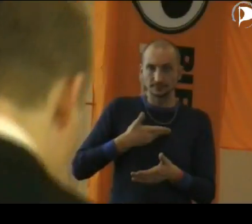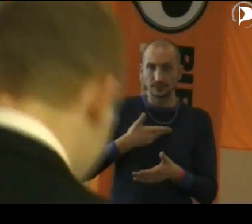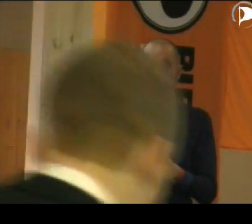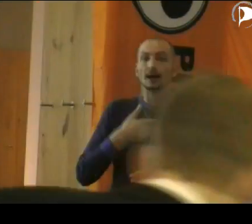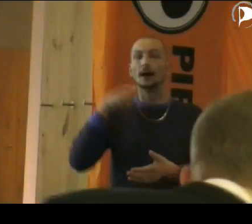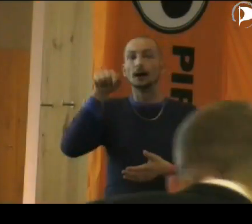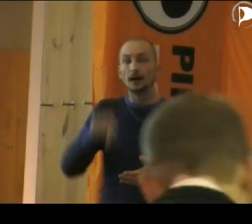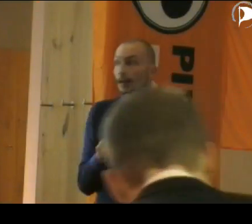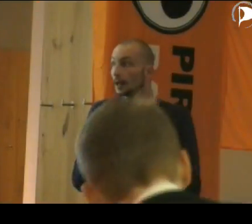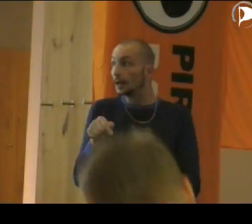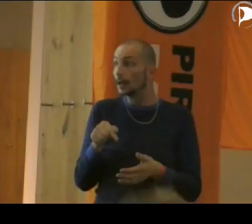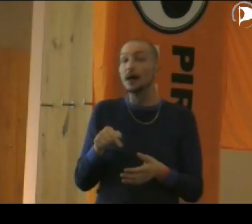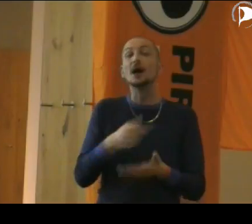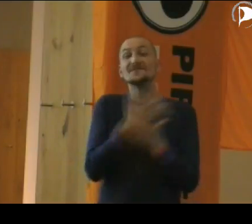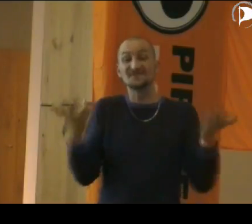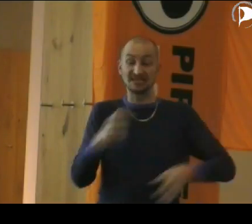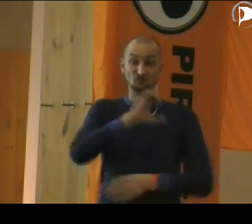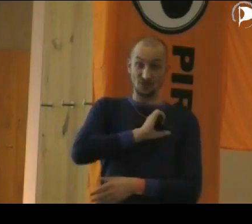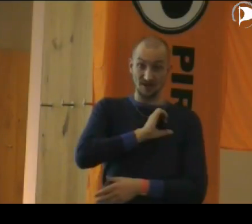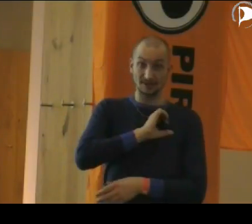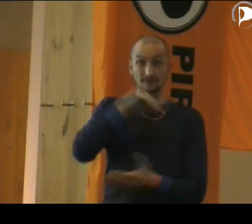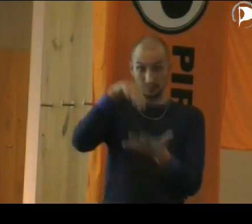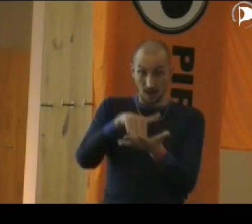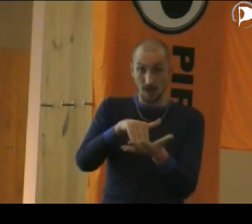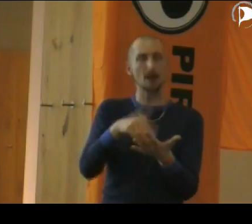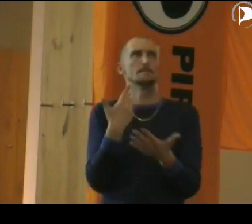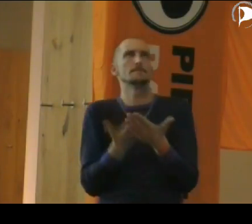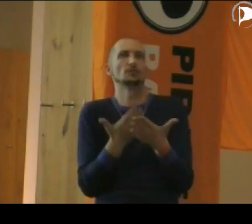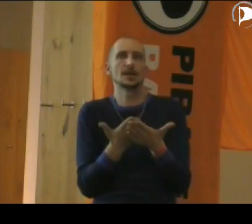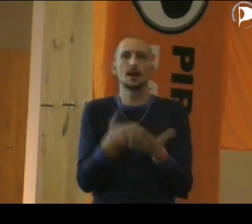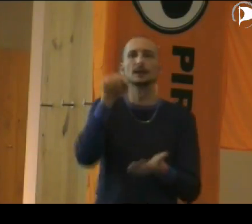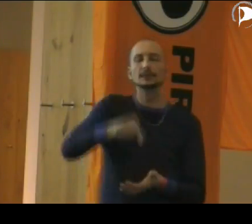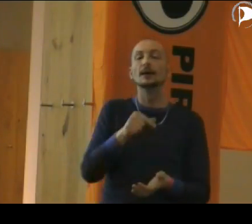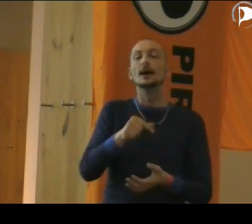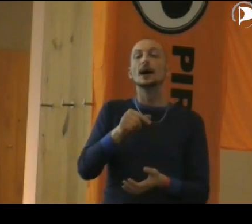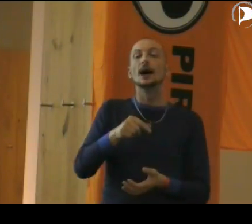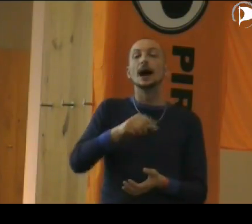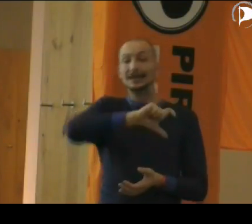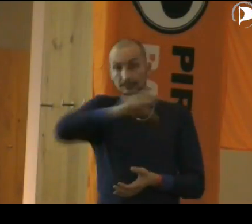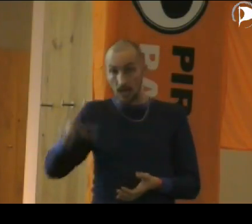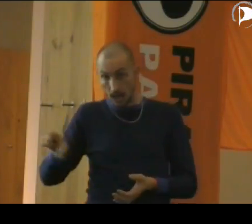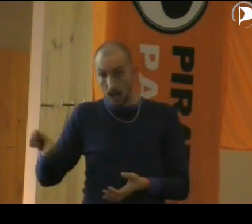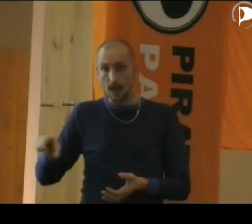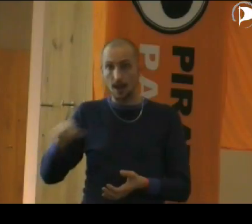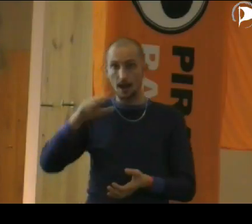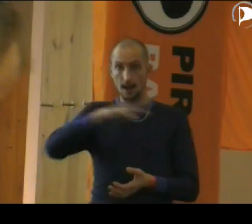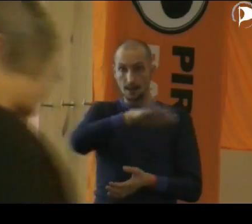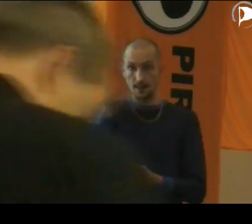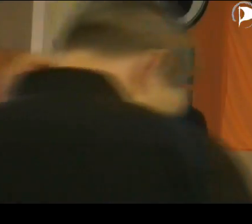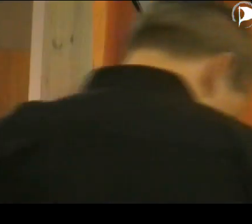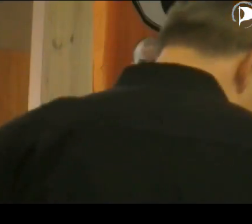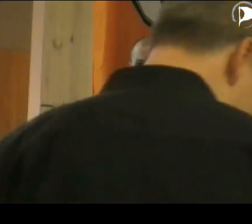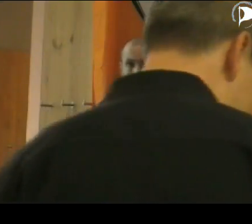so finden lassen hier möchte er war damit der erste stein sind große stoffe die wir